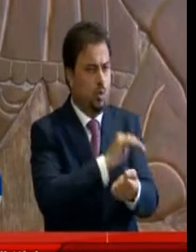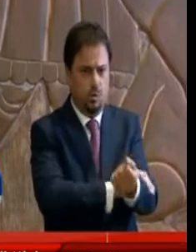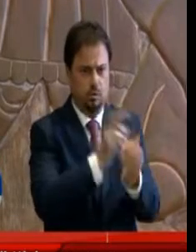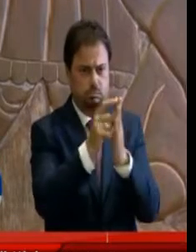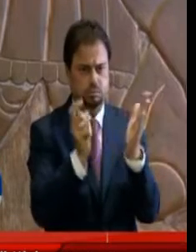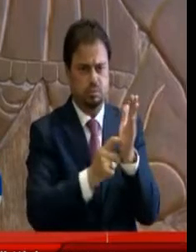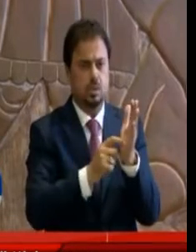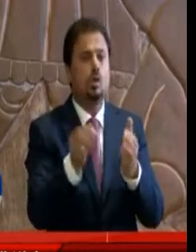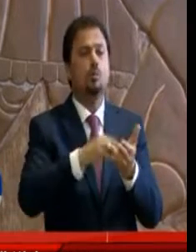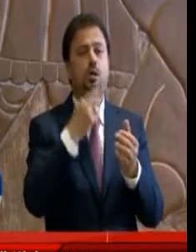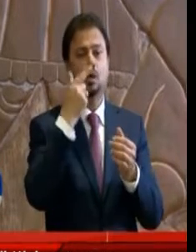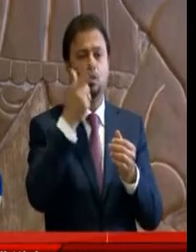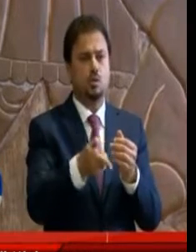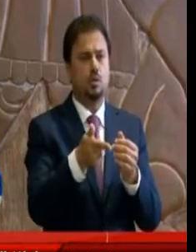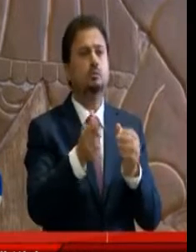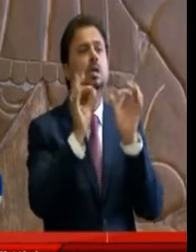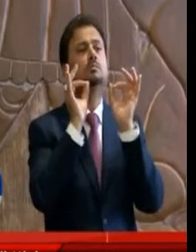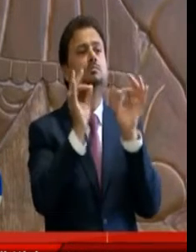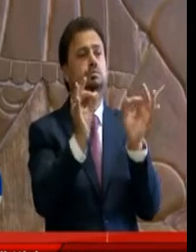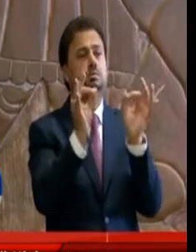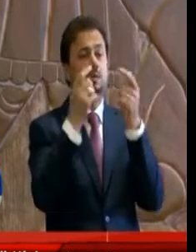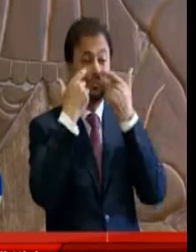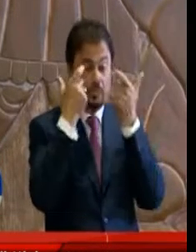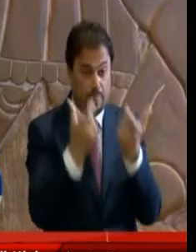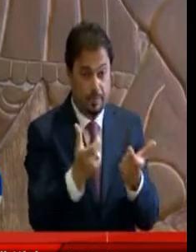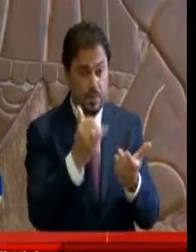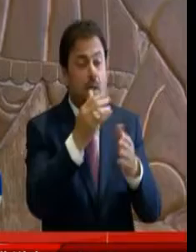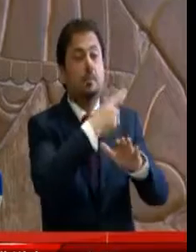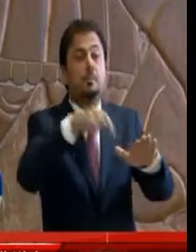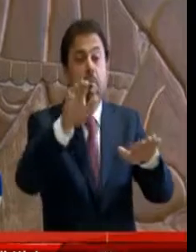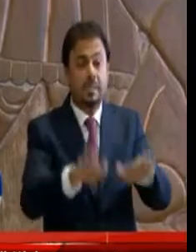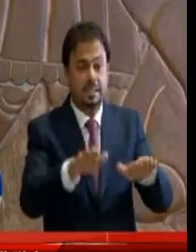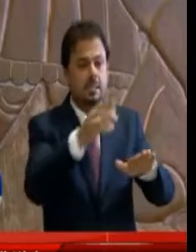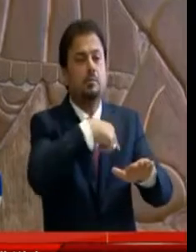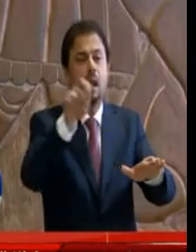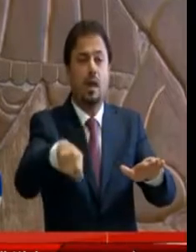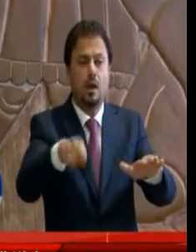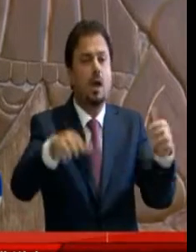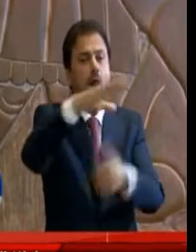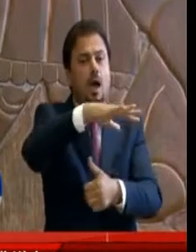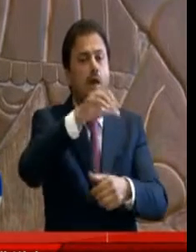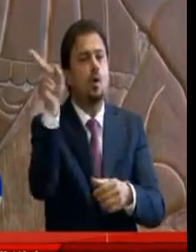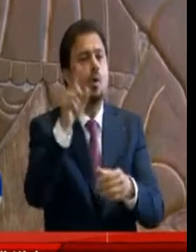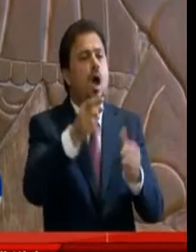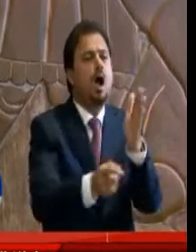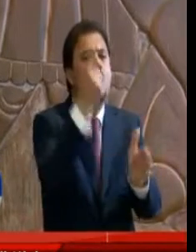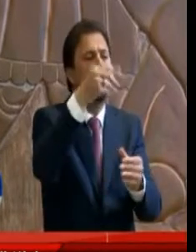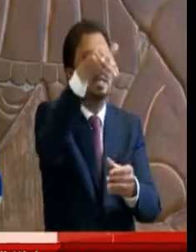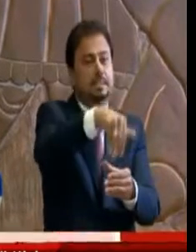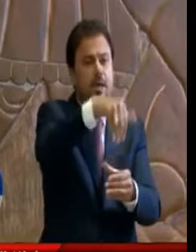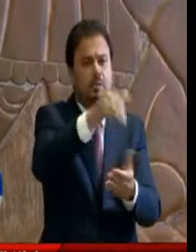حاضرا جدا وموجود بوجود مجلس القضاء الأعلى، كون هذه الانتخابات أول